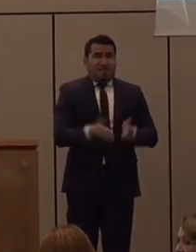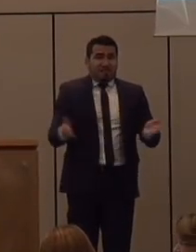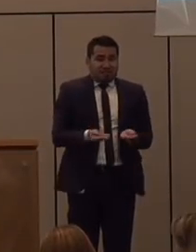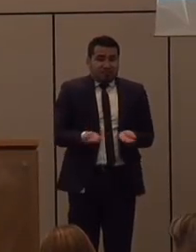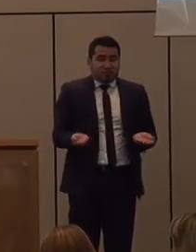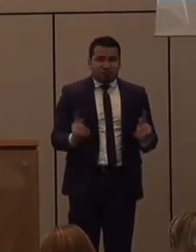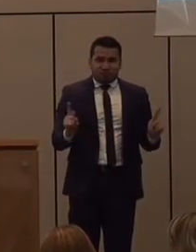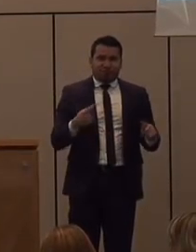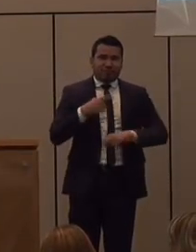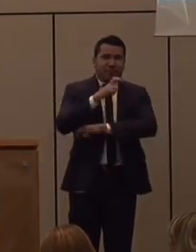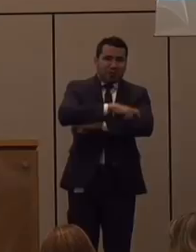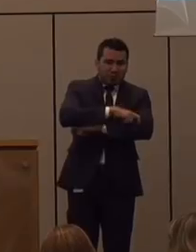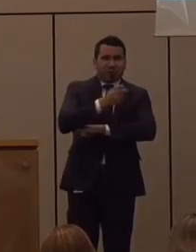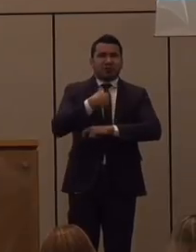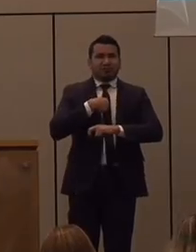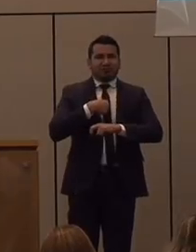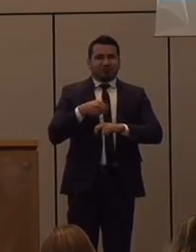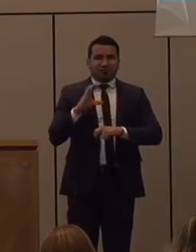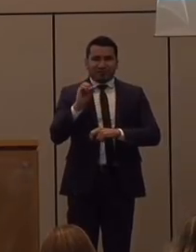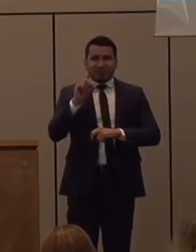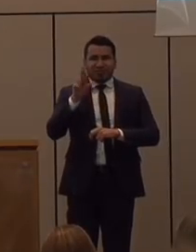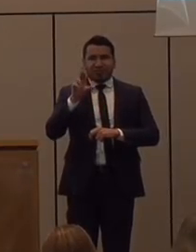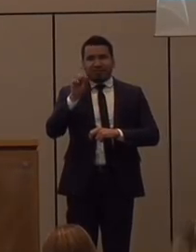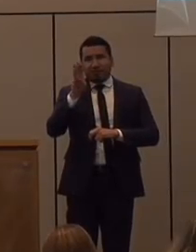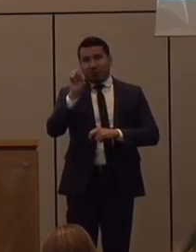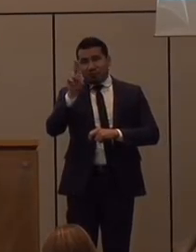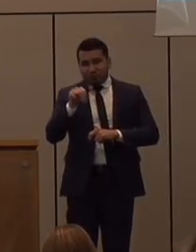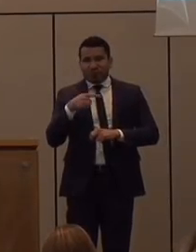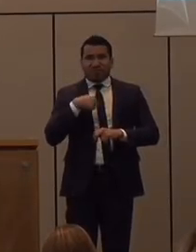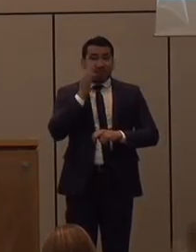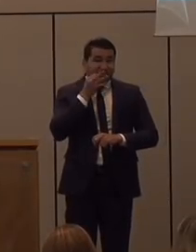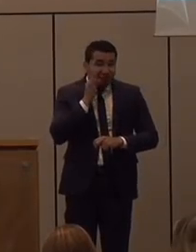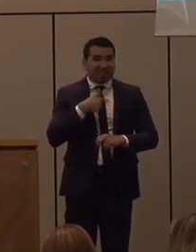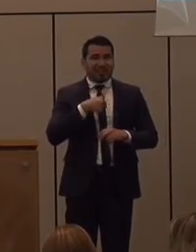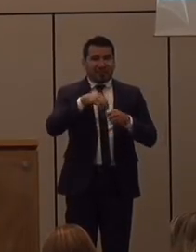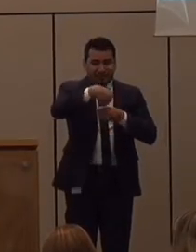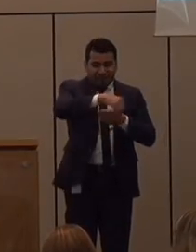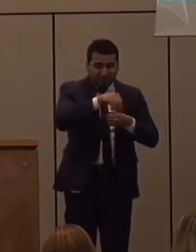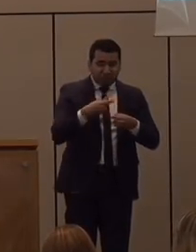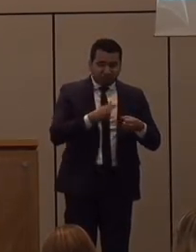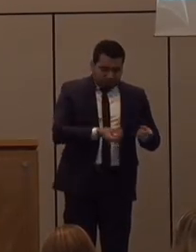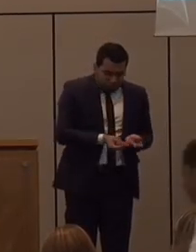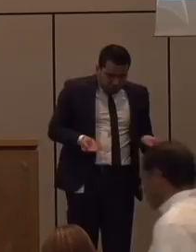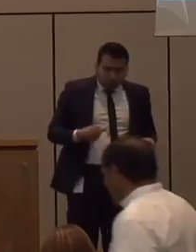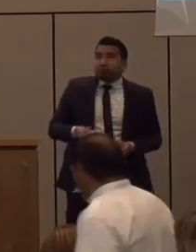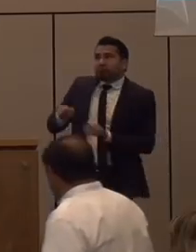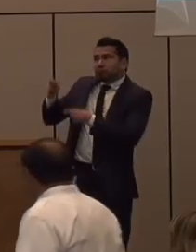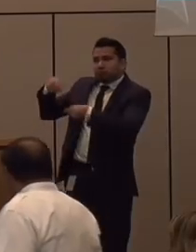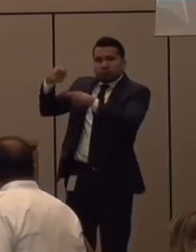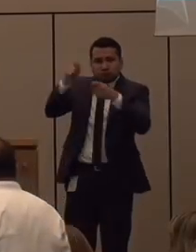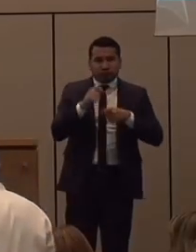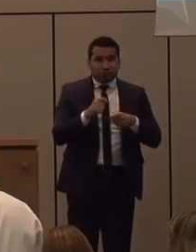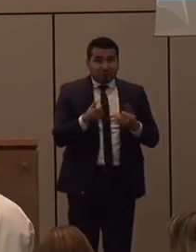petróleo carbón café oro flores y banano pero estamos creciendo en las nómina no energéticas tenemos unos nuevos productos